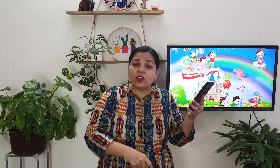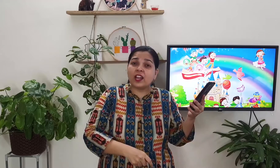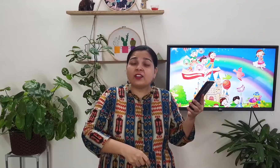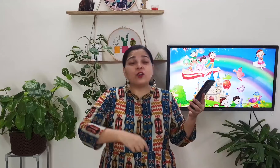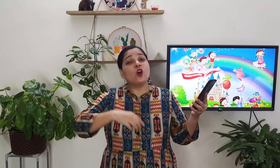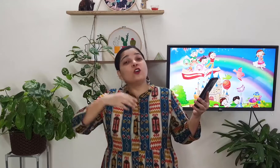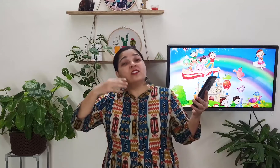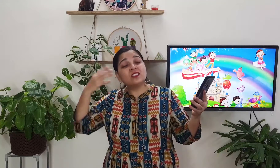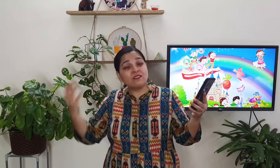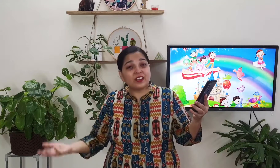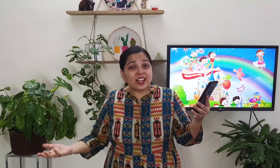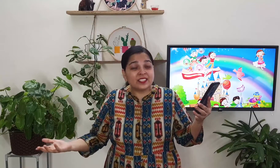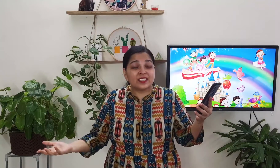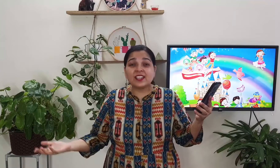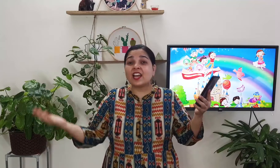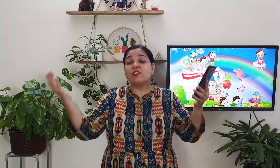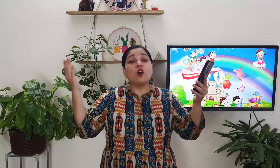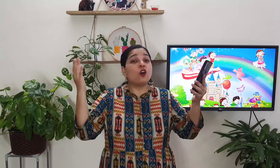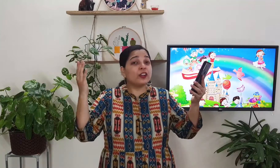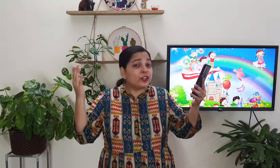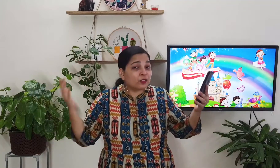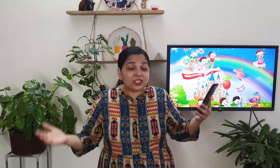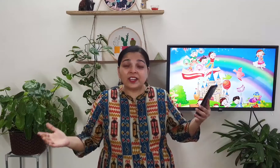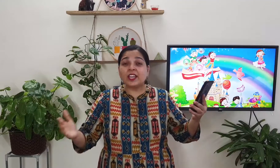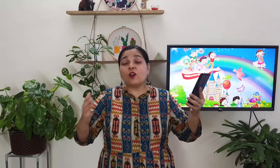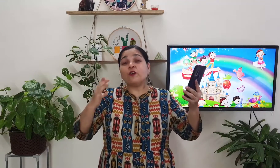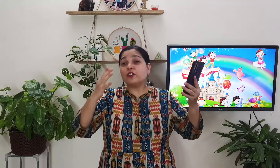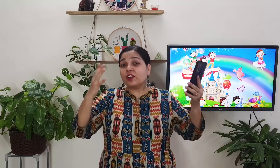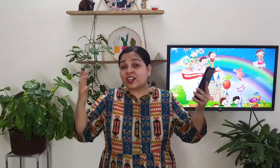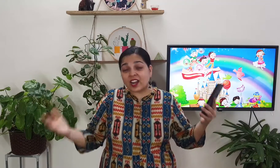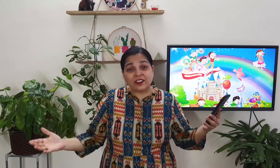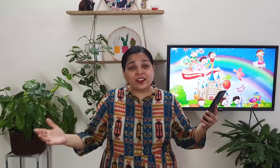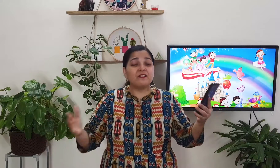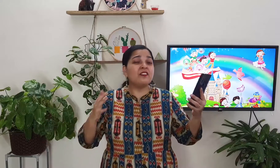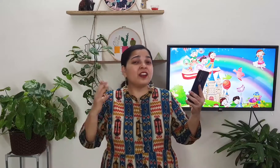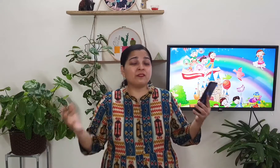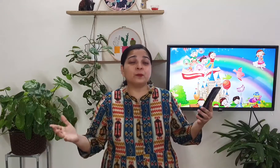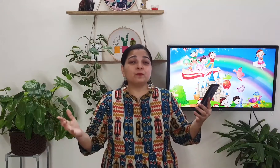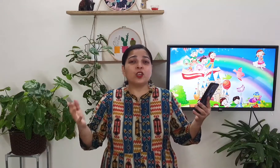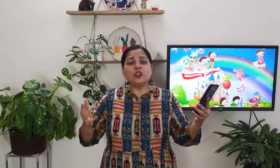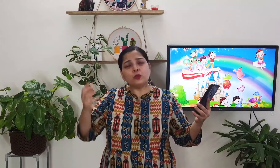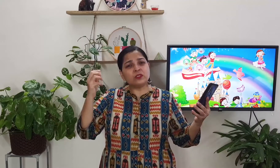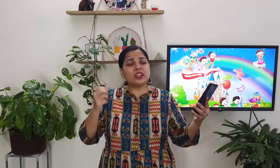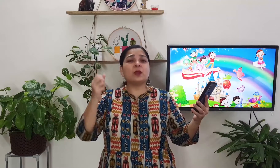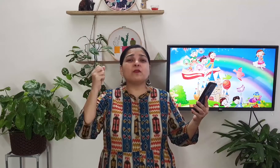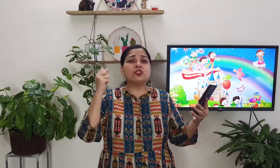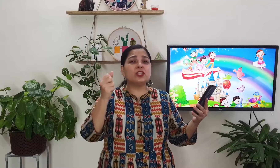கட்டளையிடலாம். மேலும் மாற்றத்தை பெற்றுக்கொள்ளலாம். இயேசுவின் பெயரை பயன்படுத்தி தைரியமாக இருங்கள்.